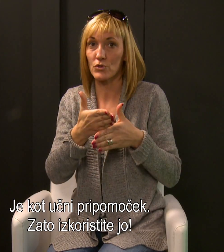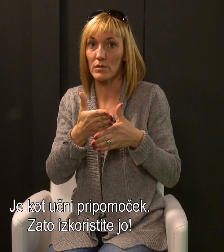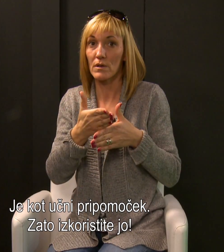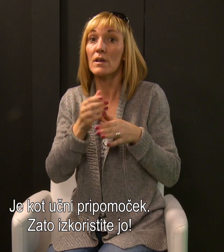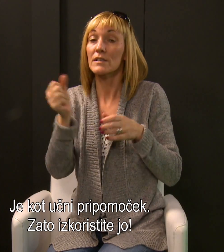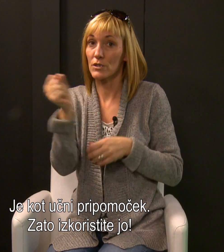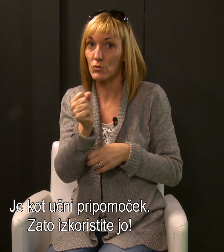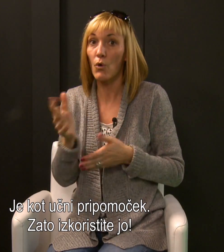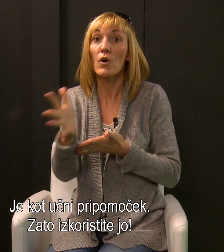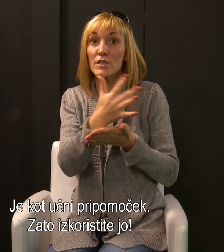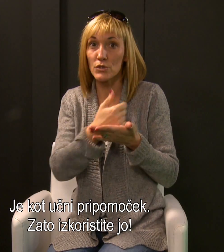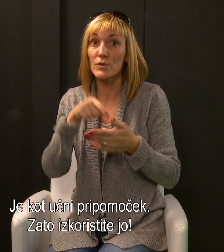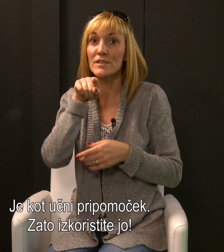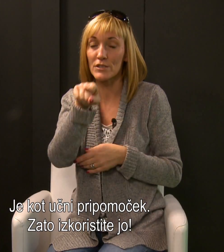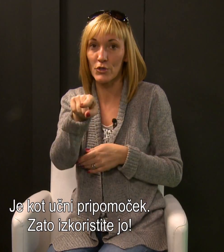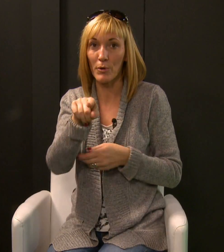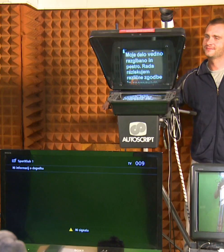pripomoček, zato izkoristite jo.